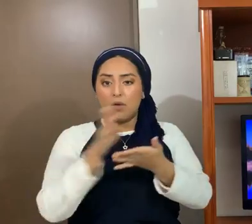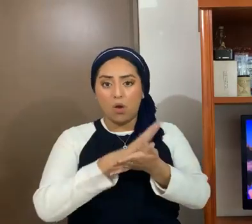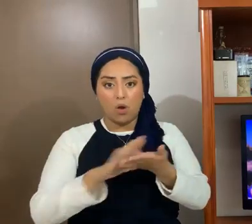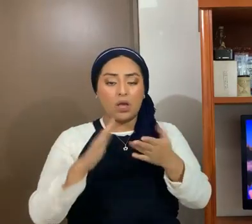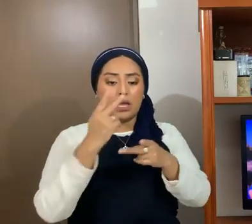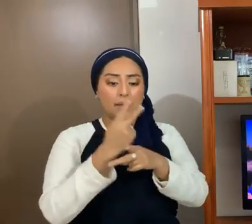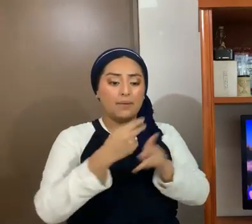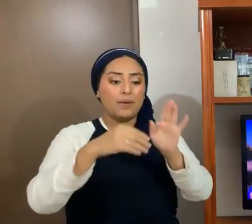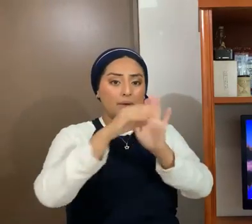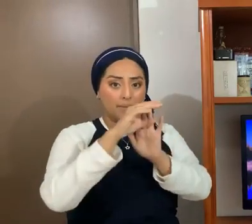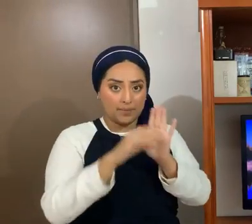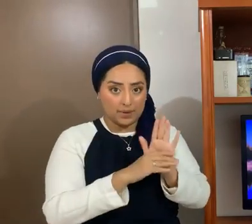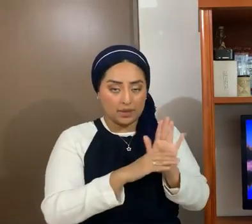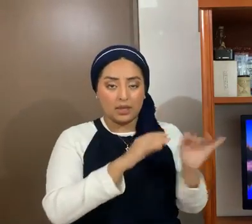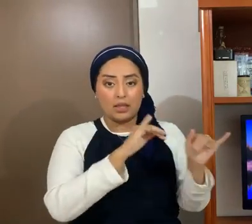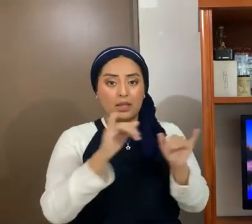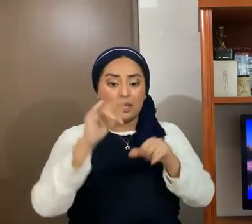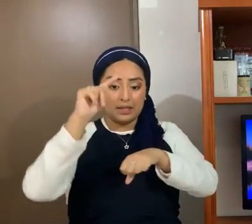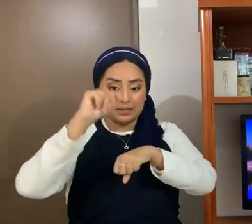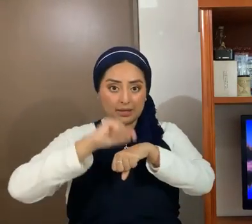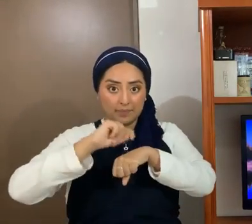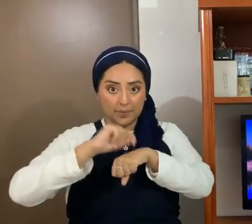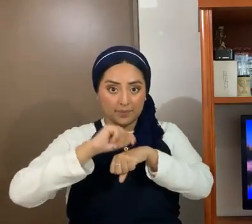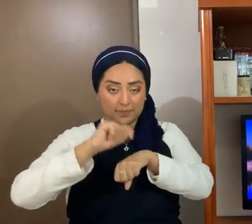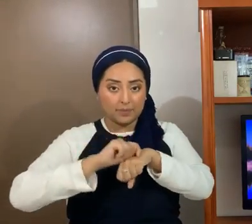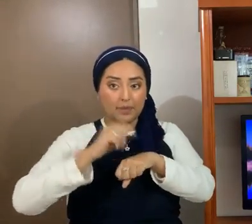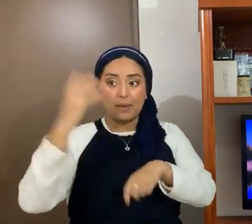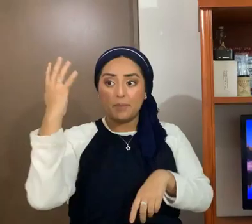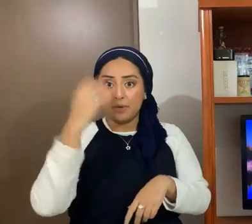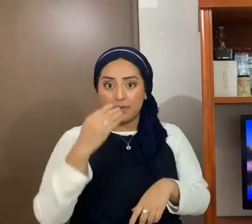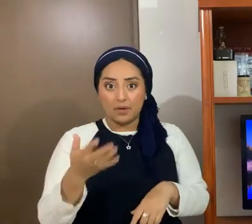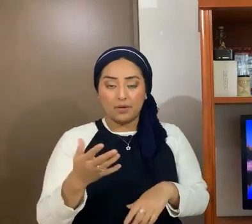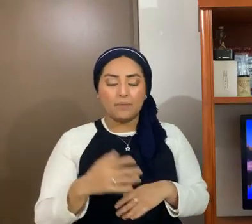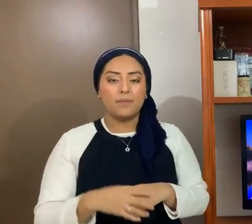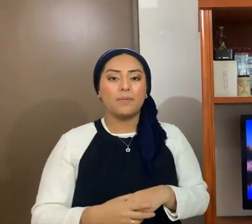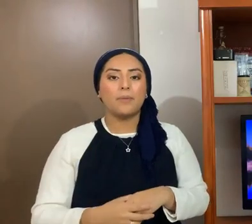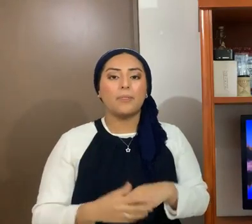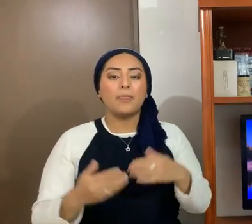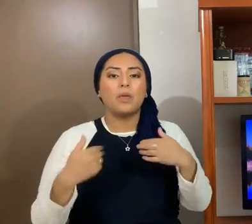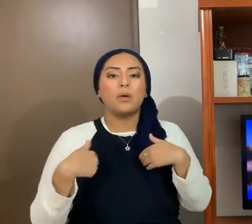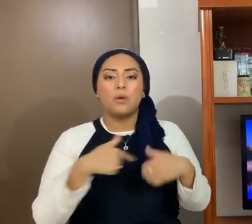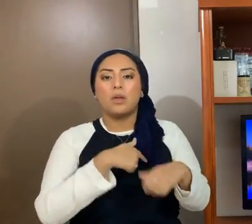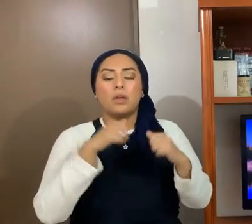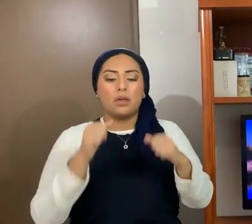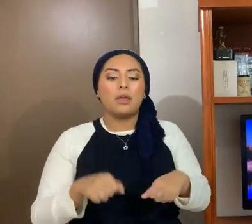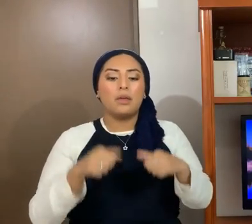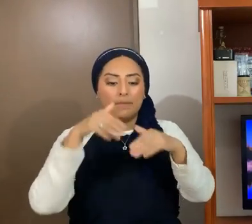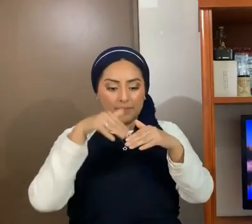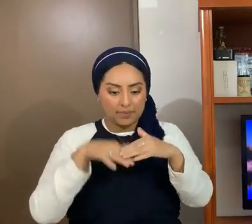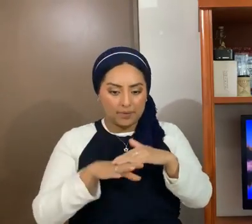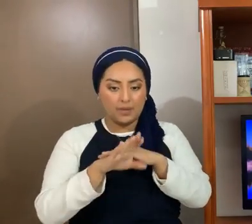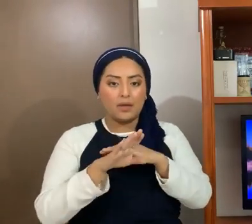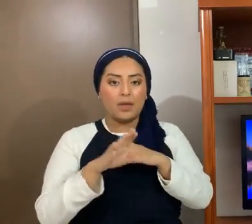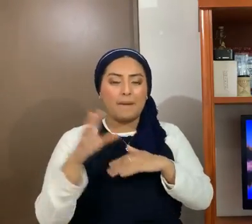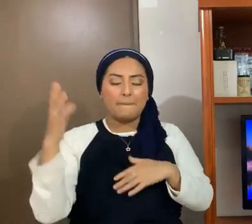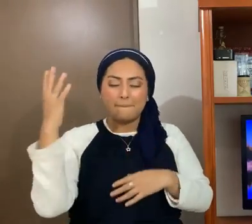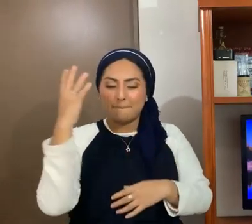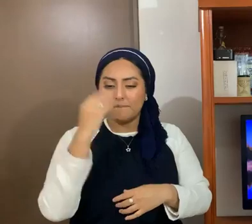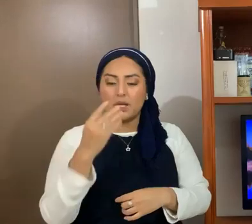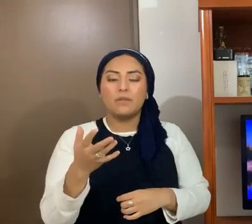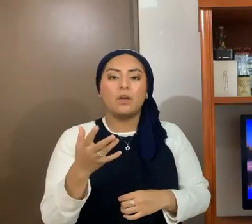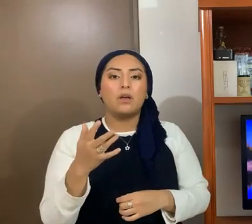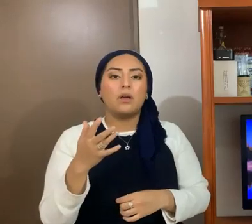mandamientos, como el templo mismo estaba adornado y embellecido, entonces tenemos acceso a esos tesoros,